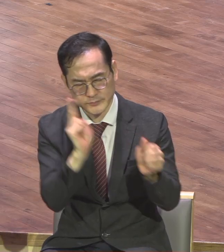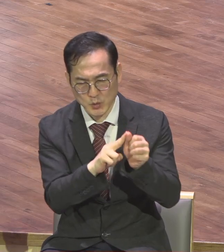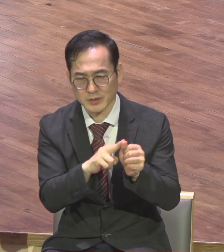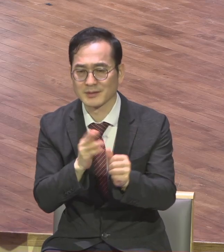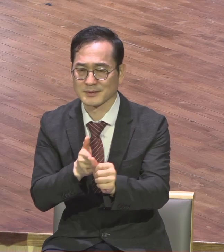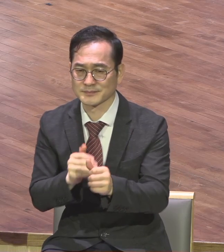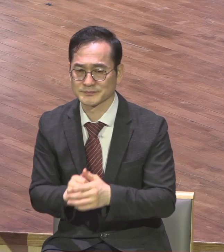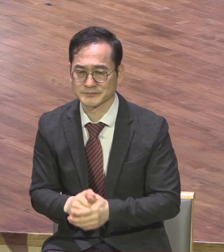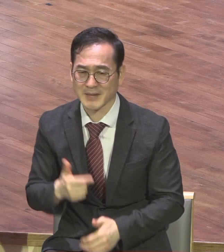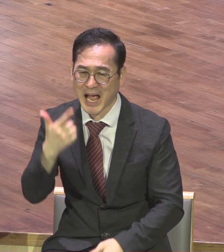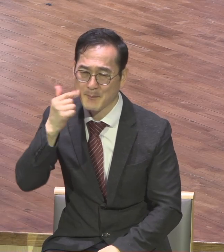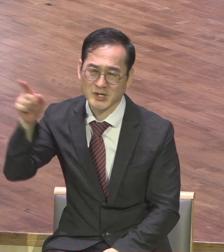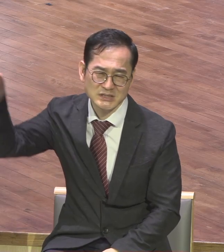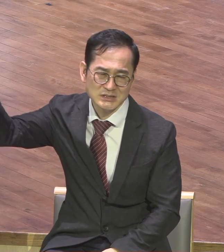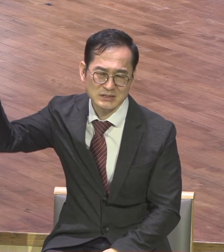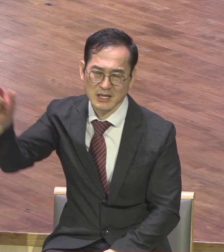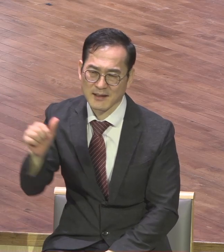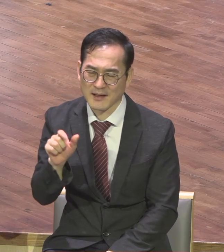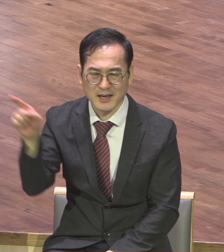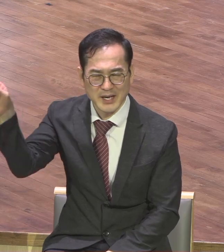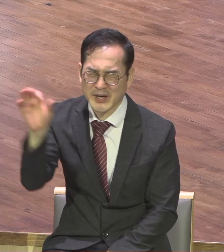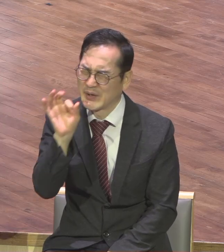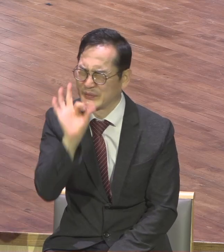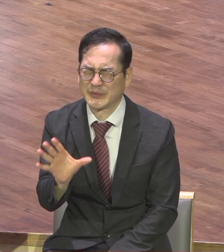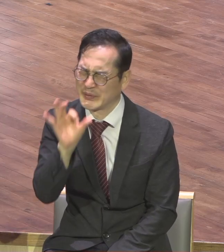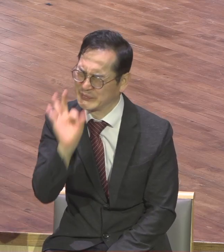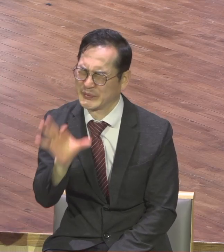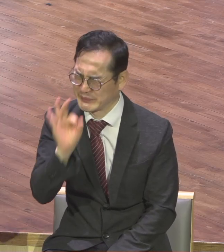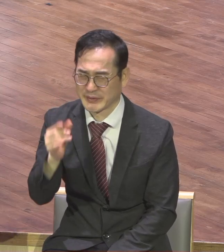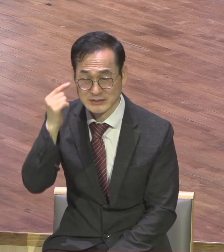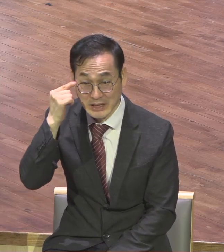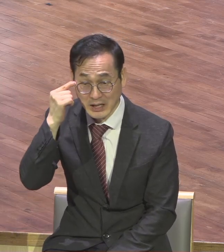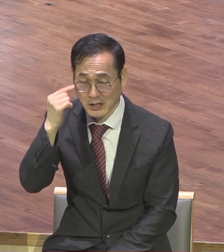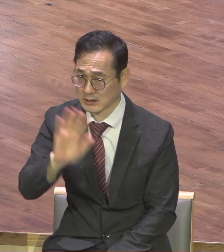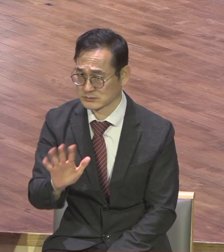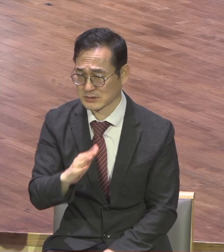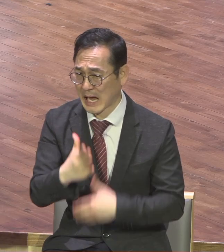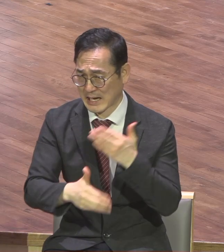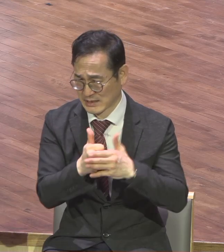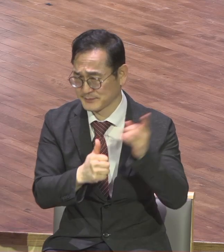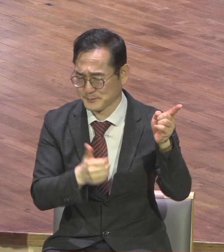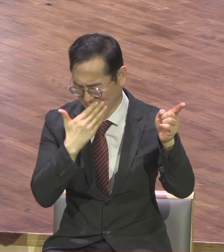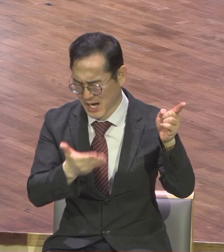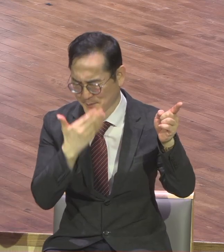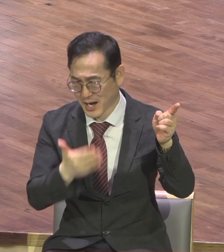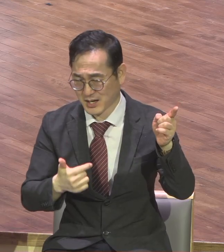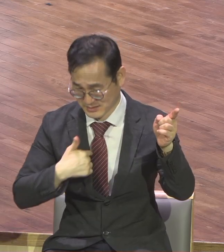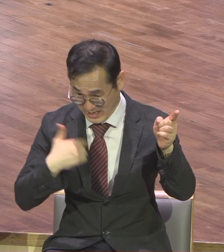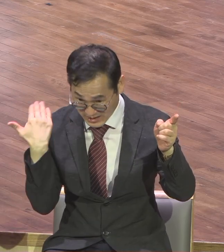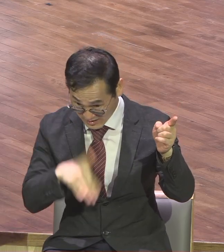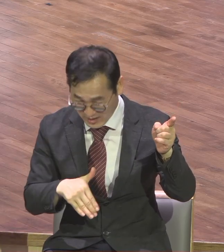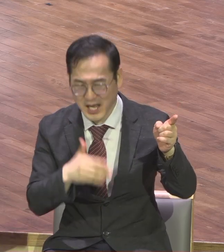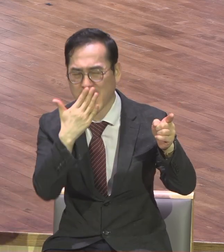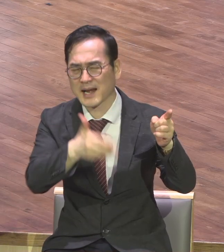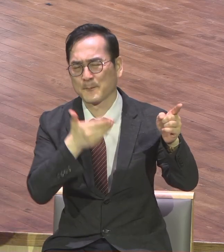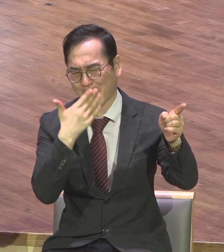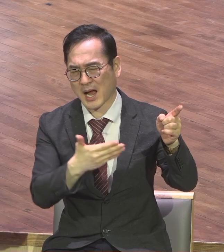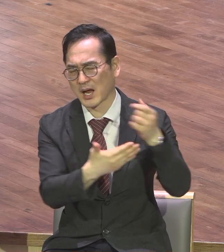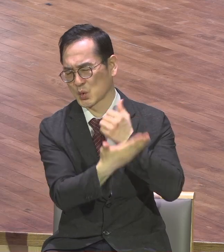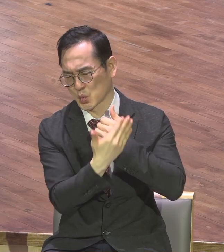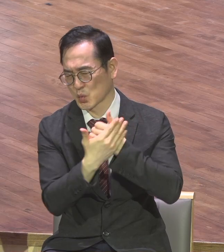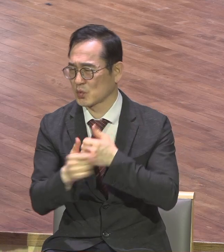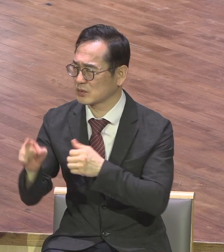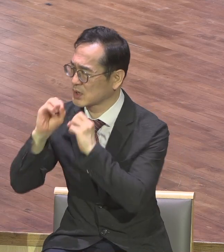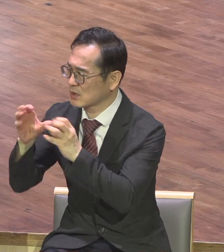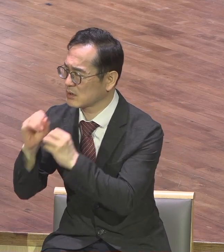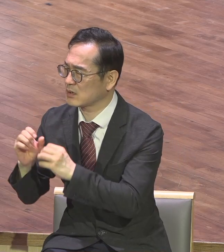우리 아버지는 저 사람은 절대 안 돼. 그건 여러분 생각이에요. 하나님은 전능자예요. 아멘. 전능자 되신 하나님이여, 저